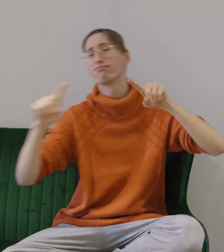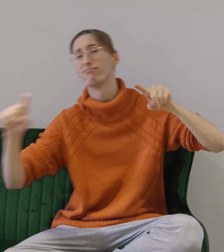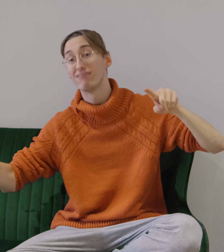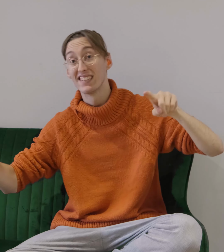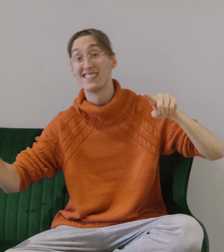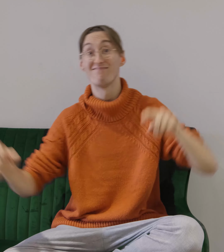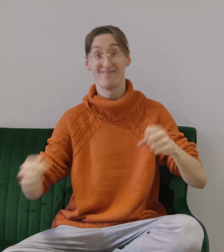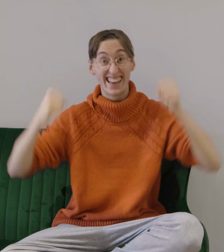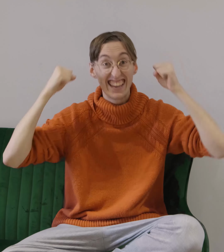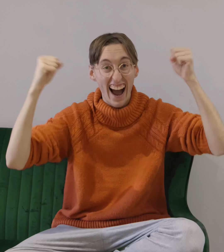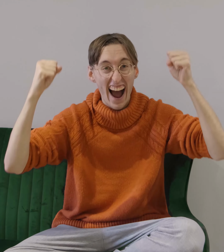Génial!